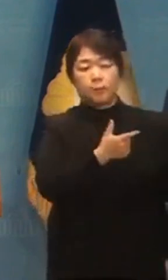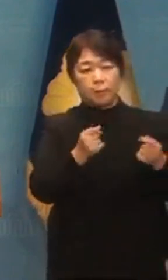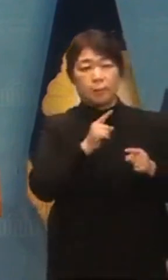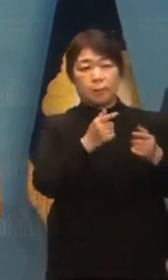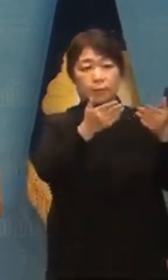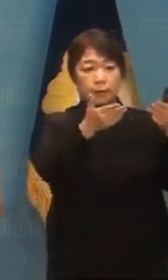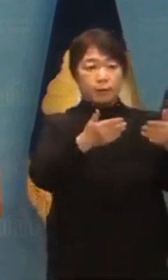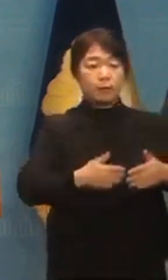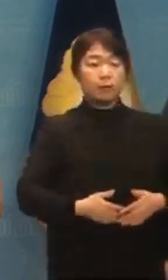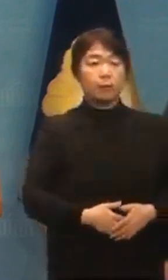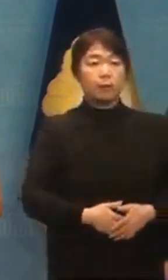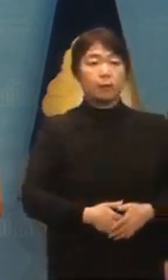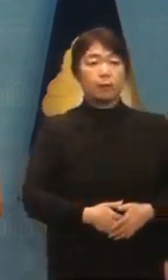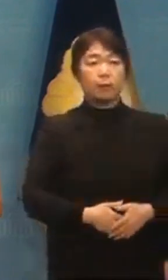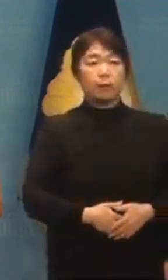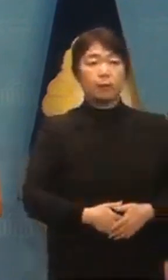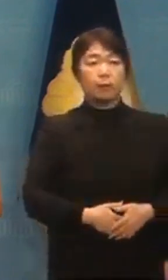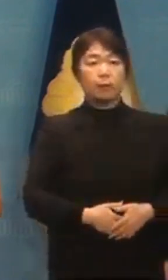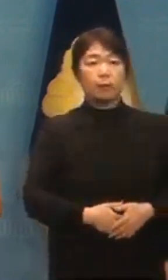일동.